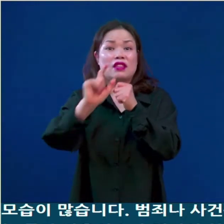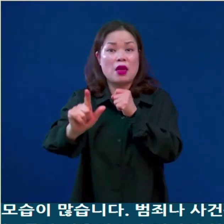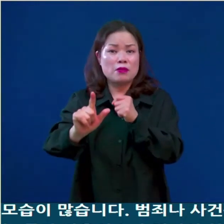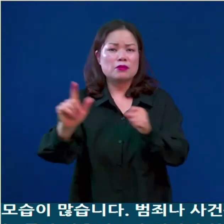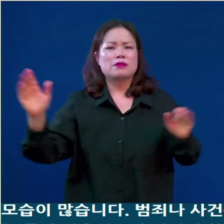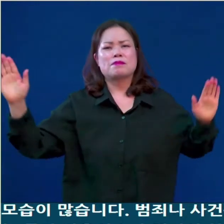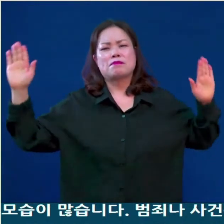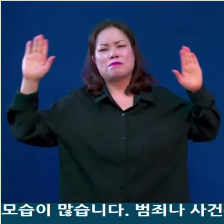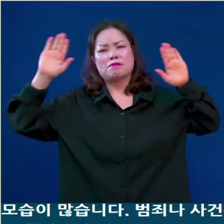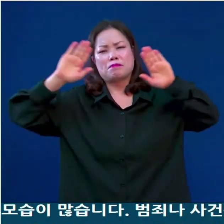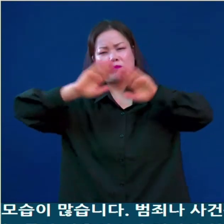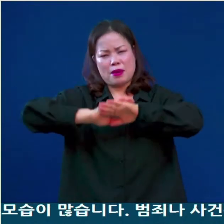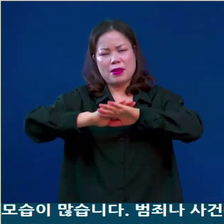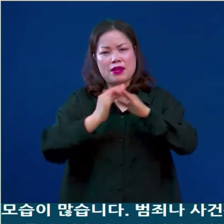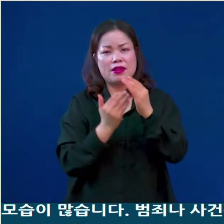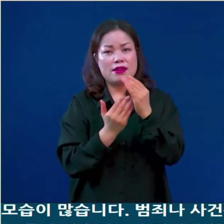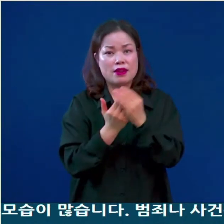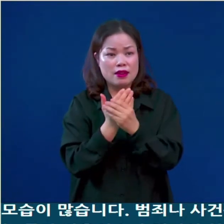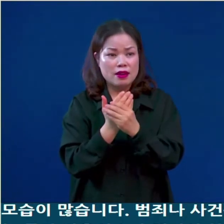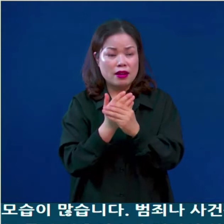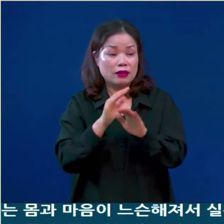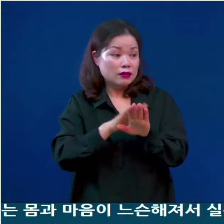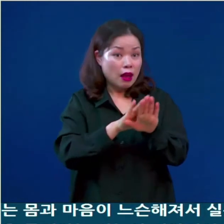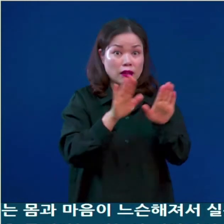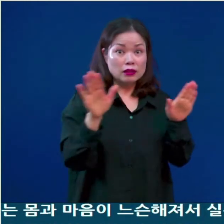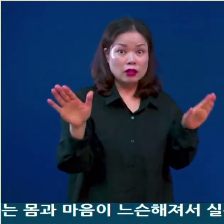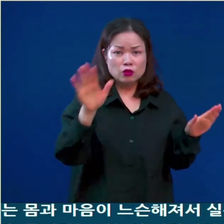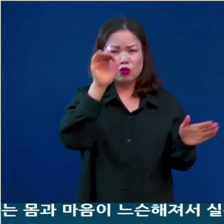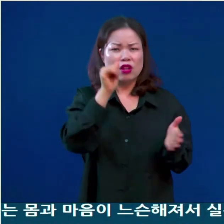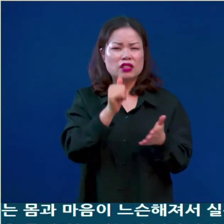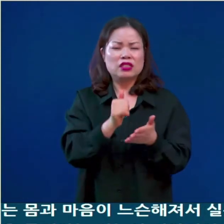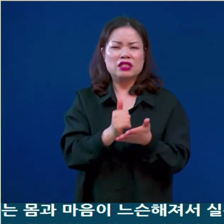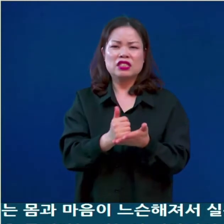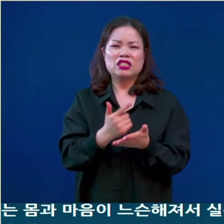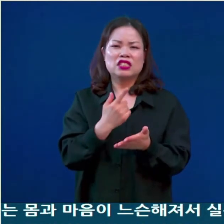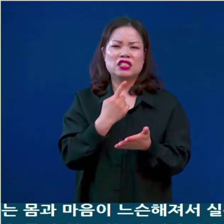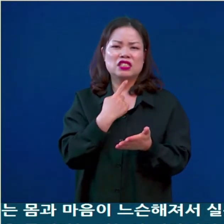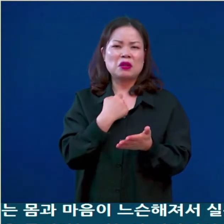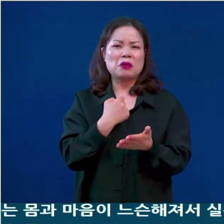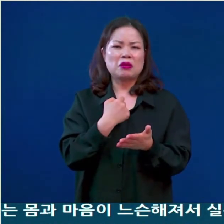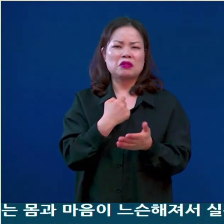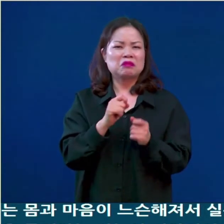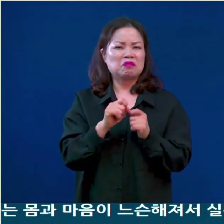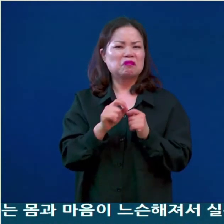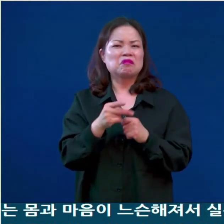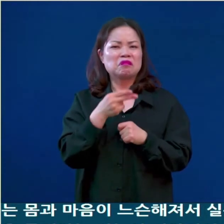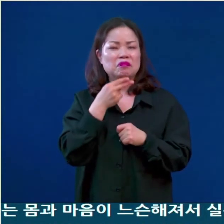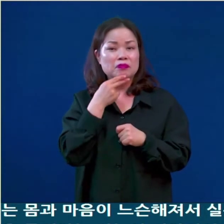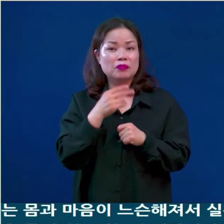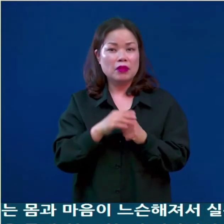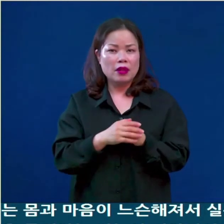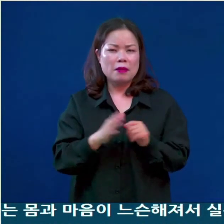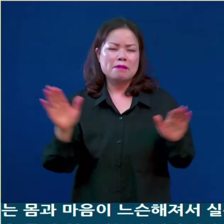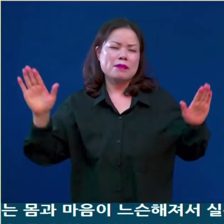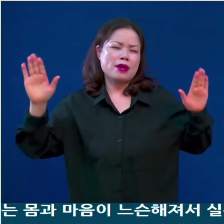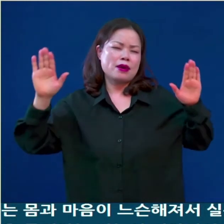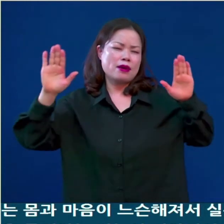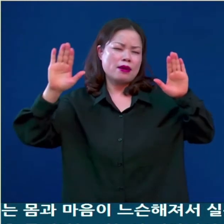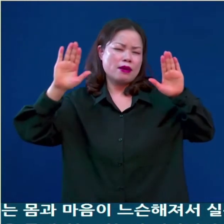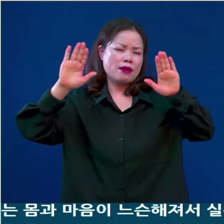밤에 일어납니다. 벌건 대낮에 죄를 짓지 않습니다. 어두운 밤에 죄를